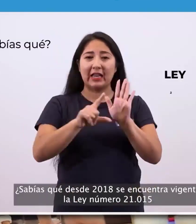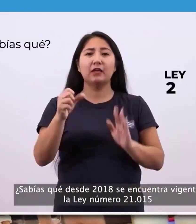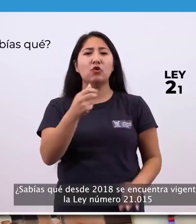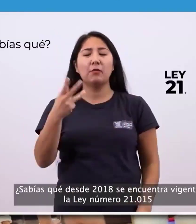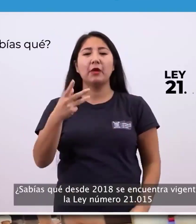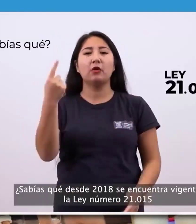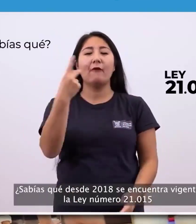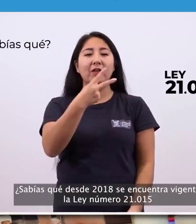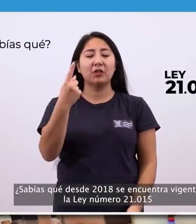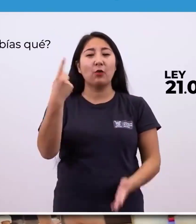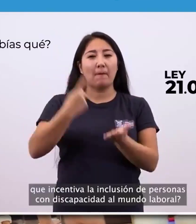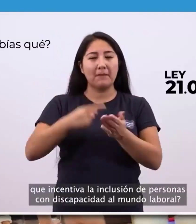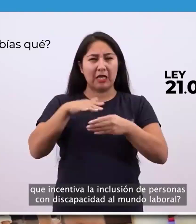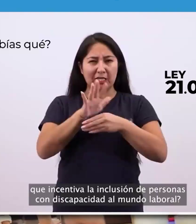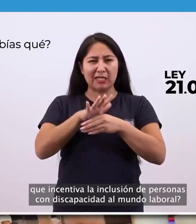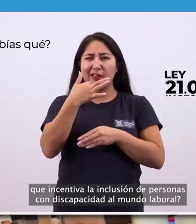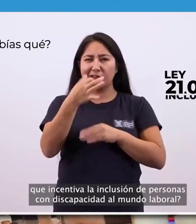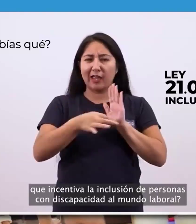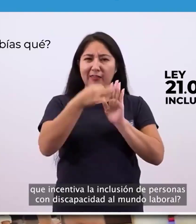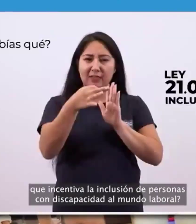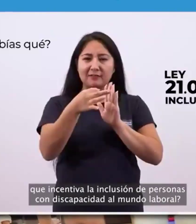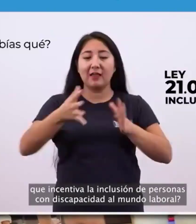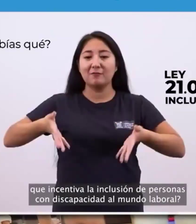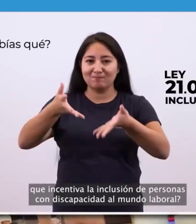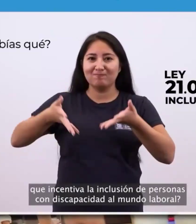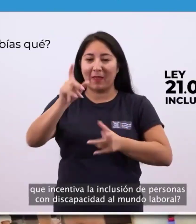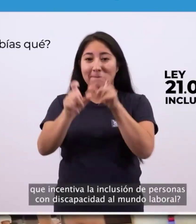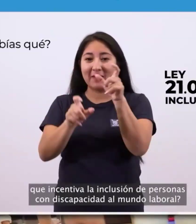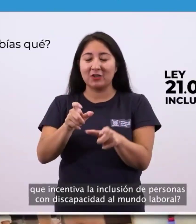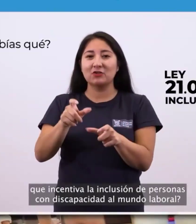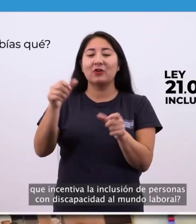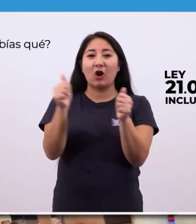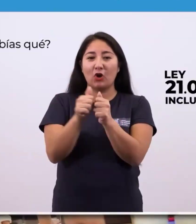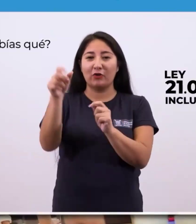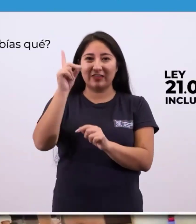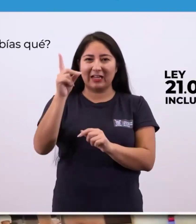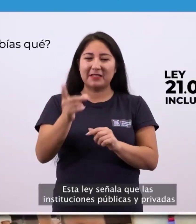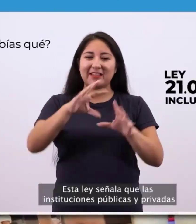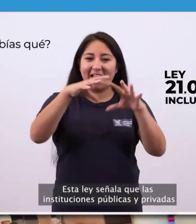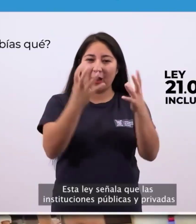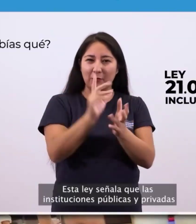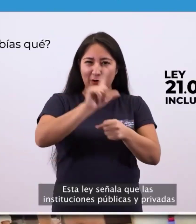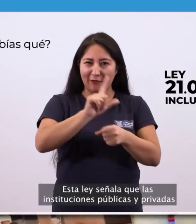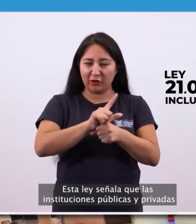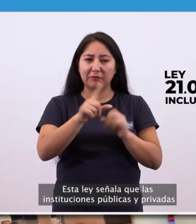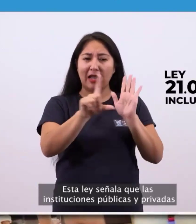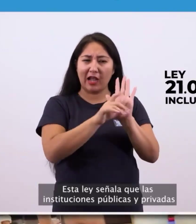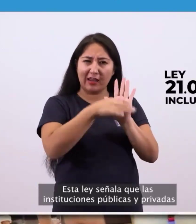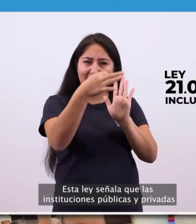número 21.015 que incentiva la inclusión de personas con discapacidad al mundo laboral? Esta ley señala que las